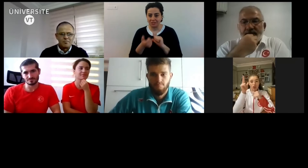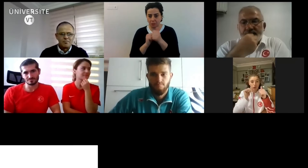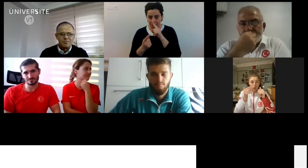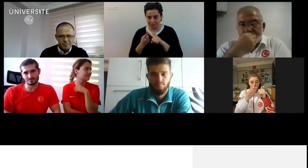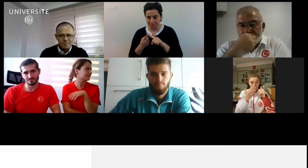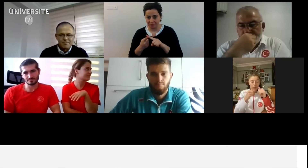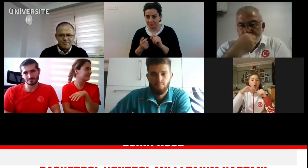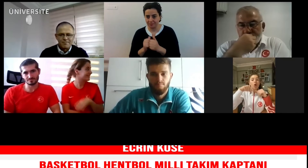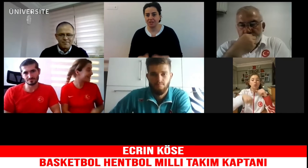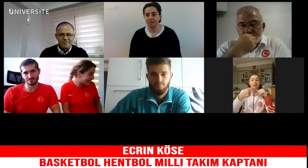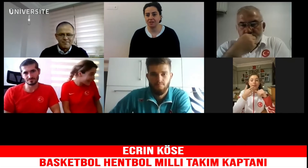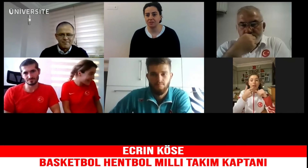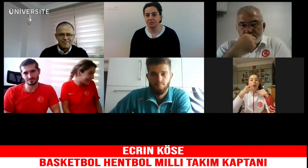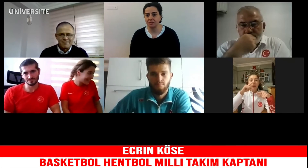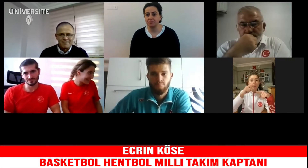okuyorum.